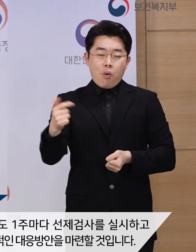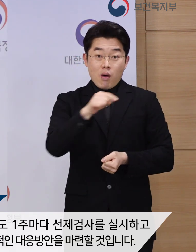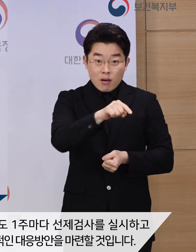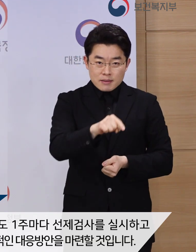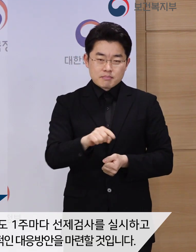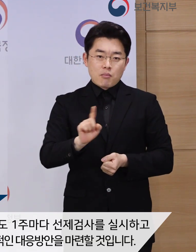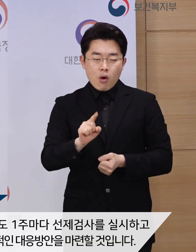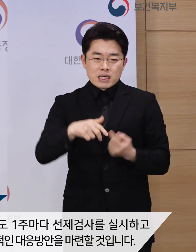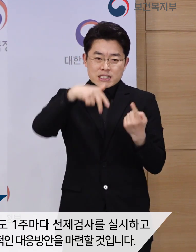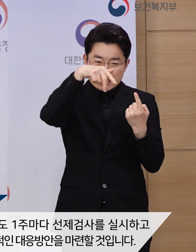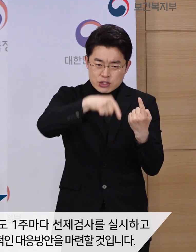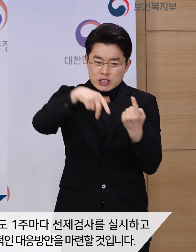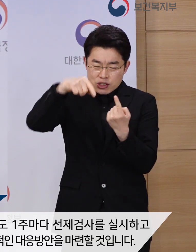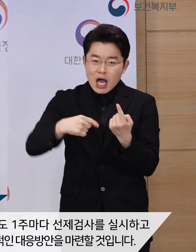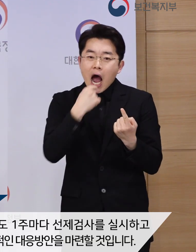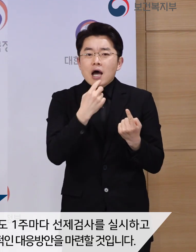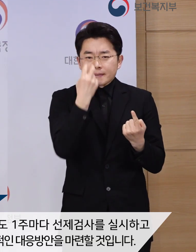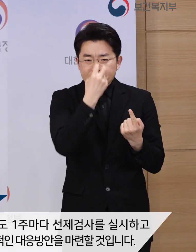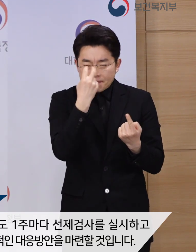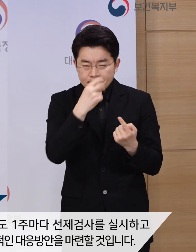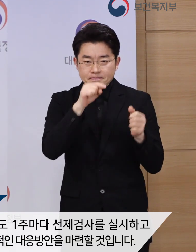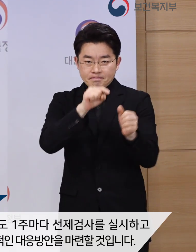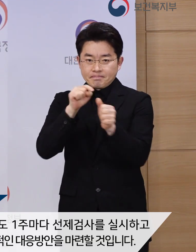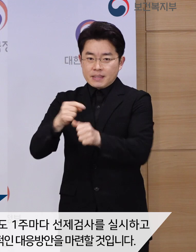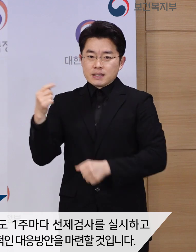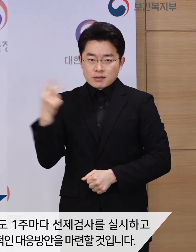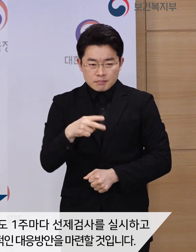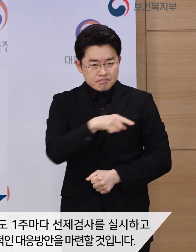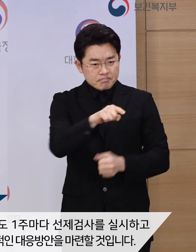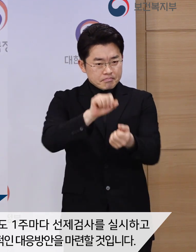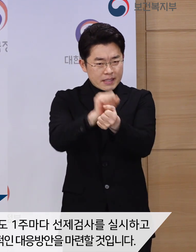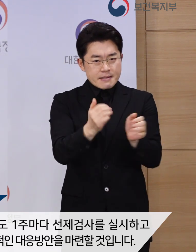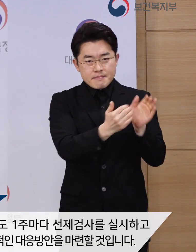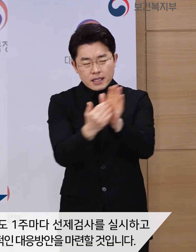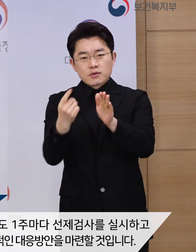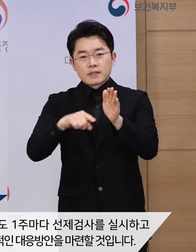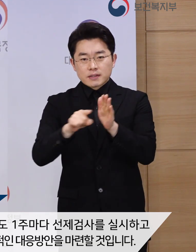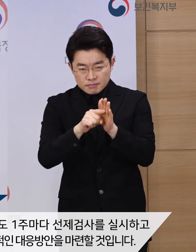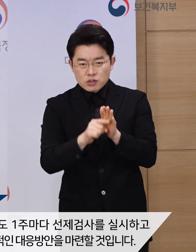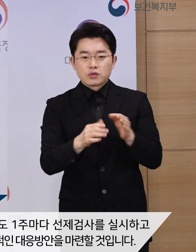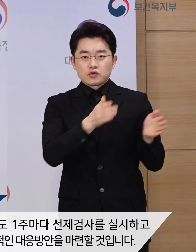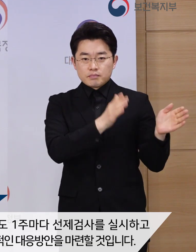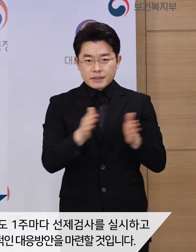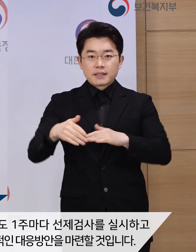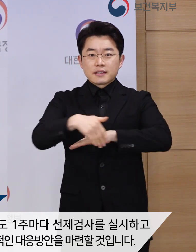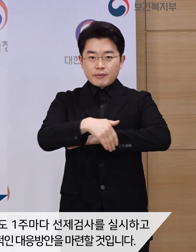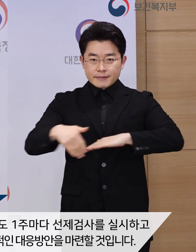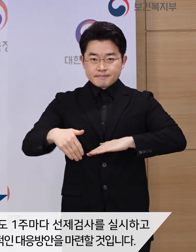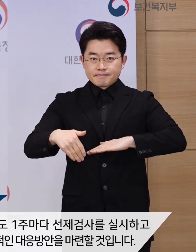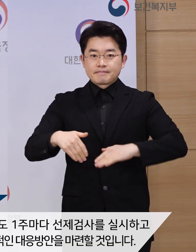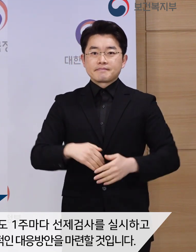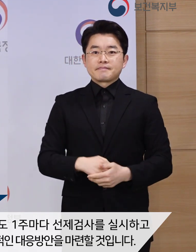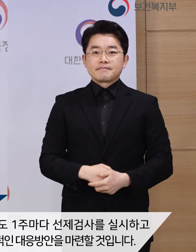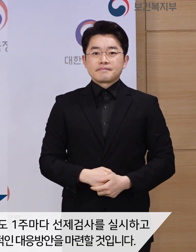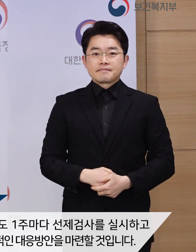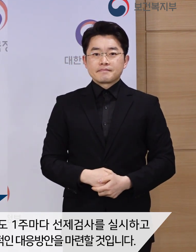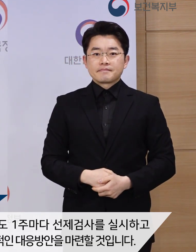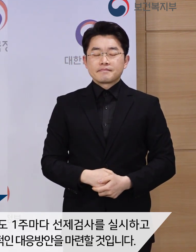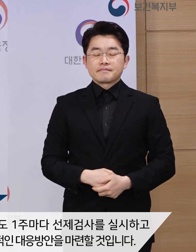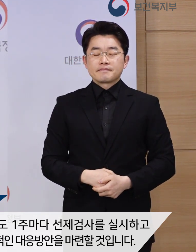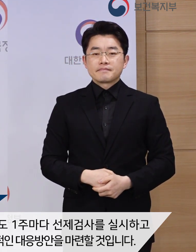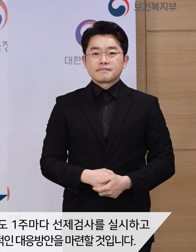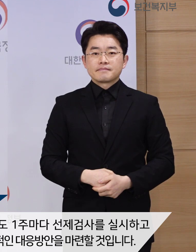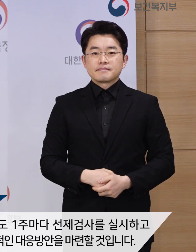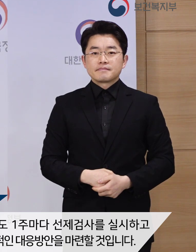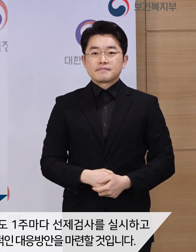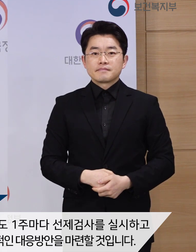감염 취약시설에 대해서도 1주마다 선제검사를 실시하고 집단 감염을 예방하고 체계적으로 관리하기 위한 종합적인